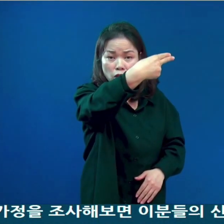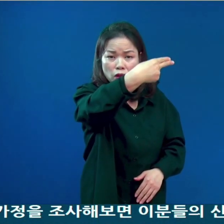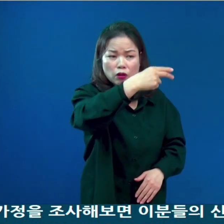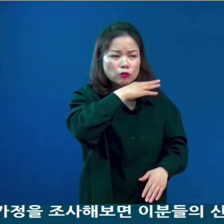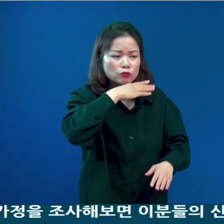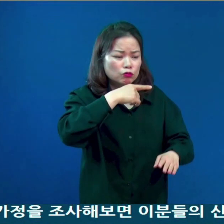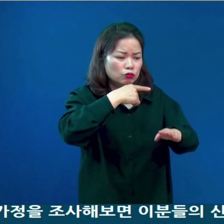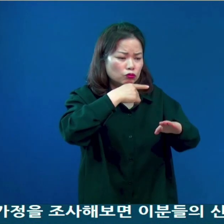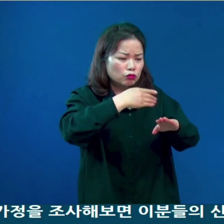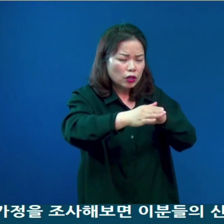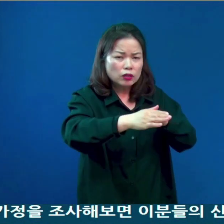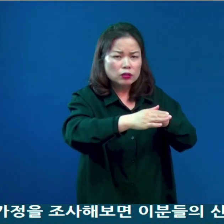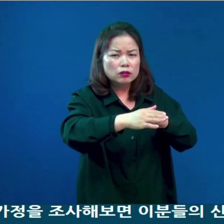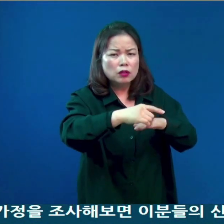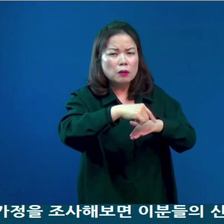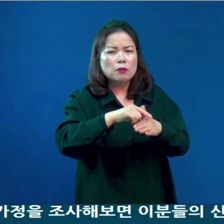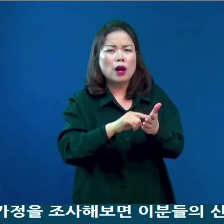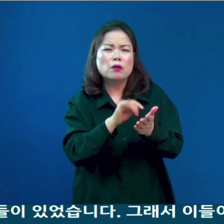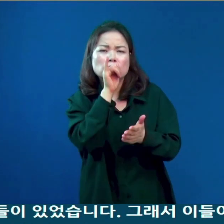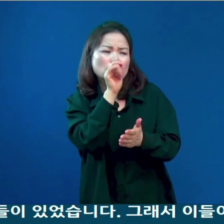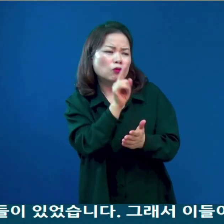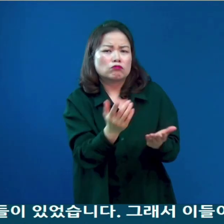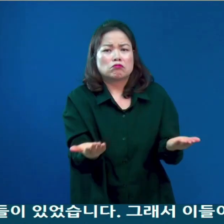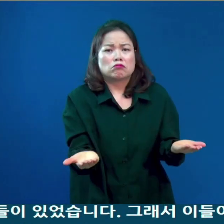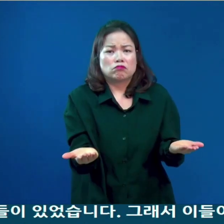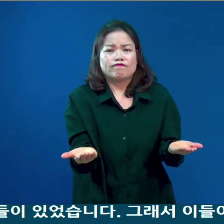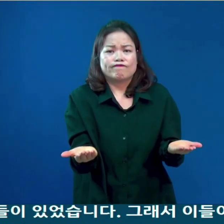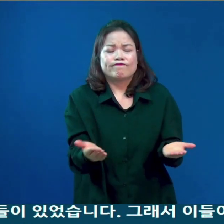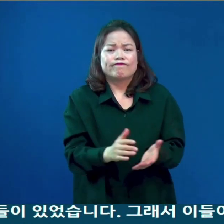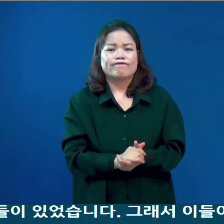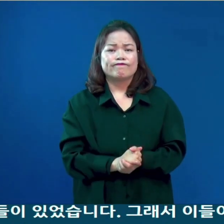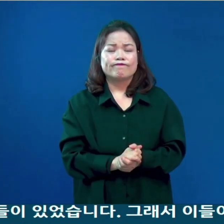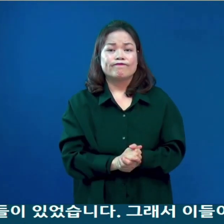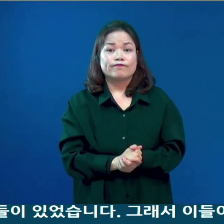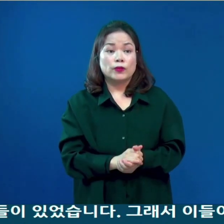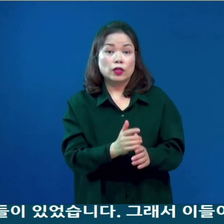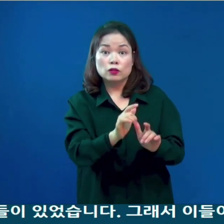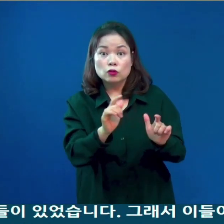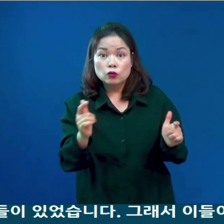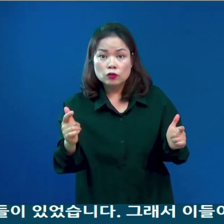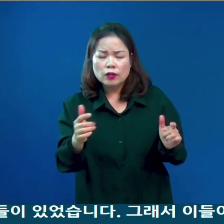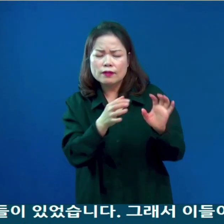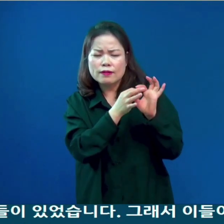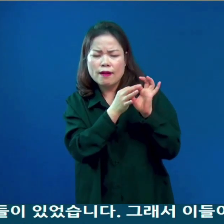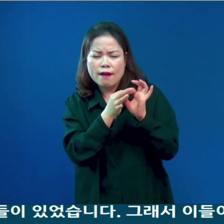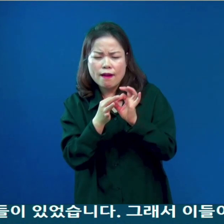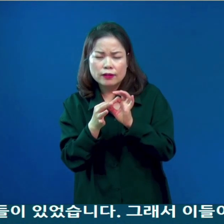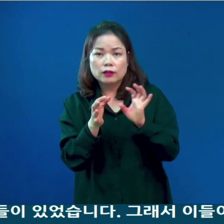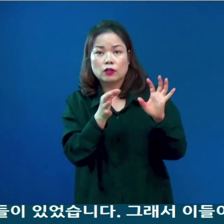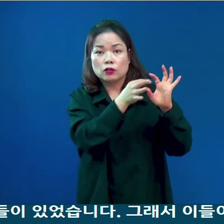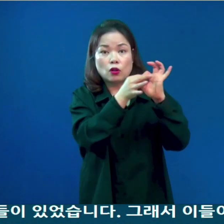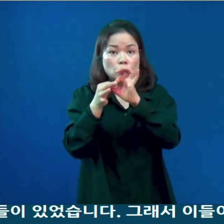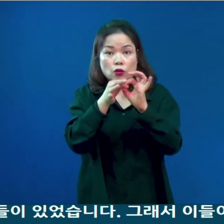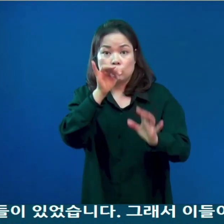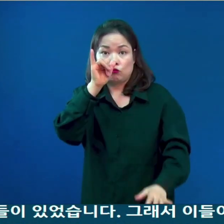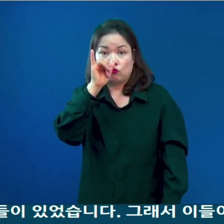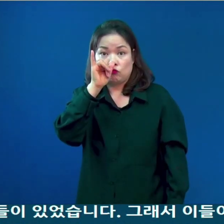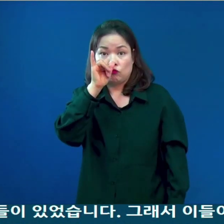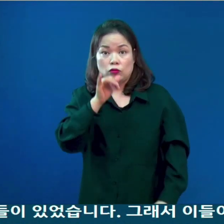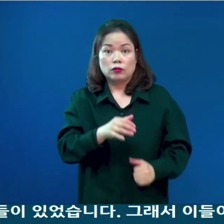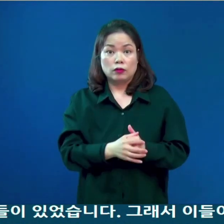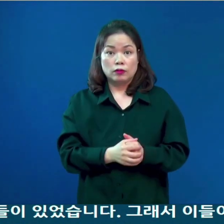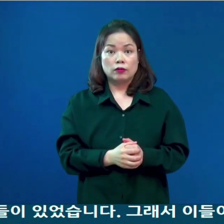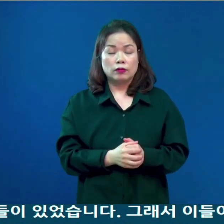북한에 대해서 마음은 있지만 어떻게 할 수가 없어요. 그러나 이들은 계속해서 연결하고 있습니다.